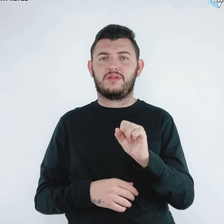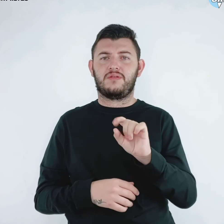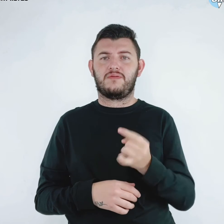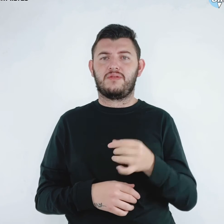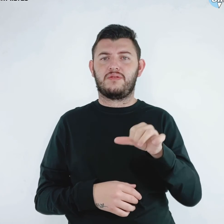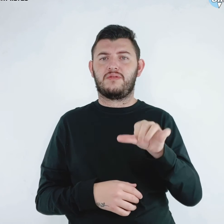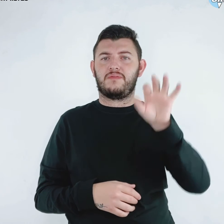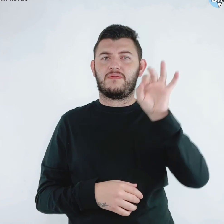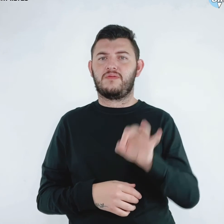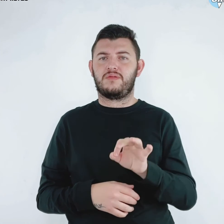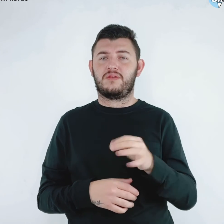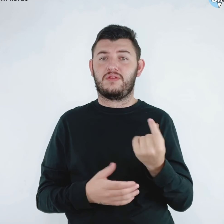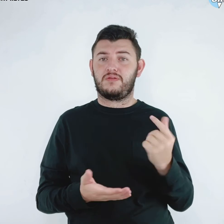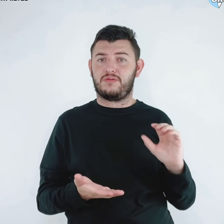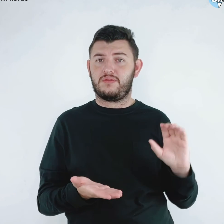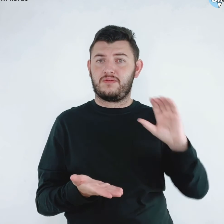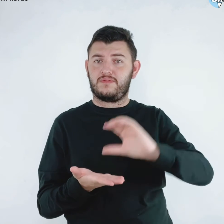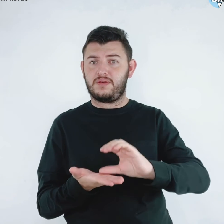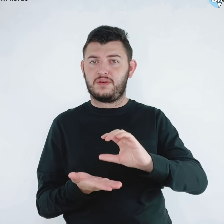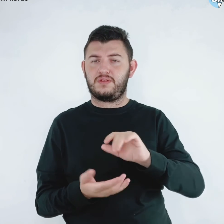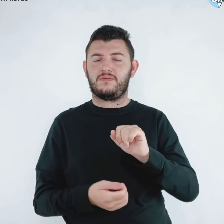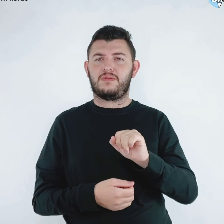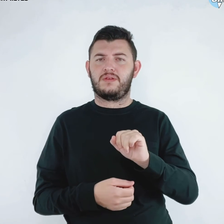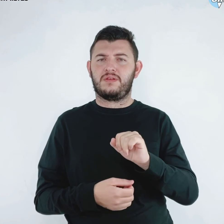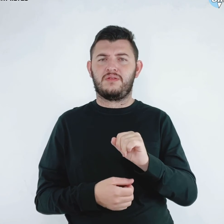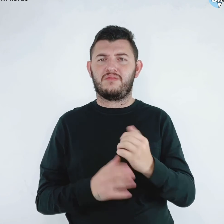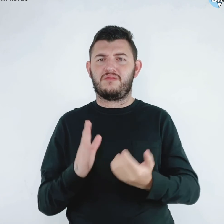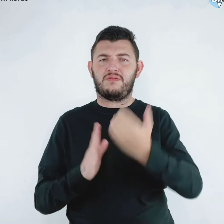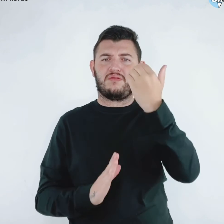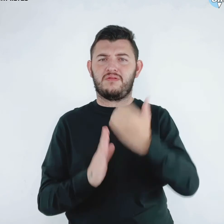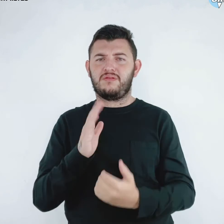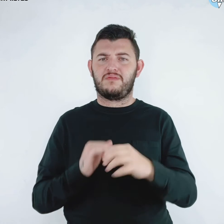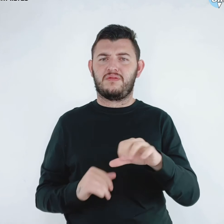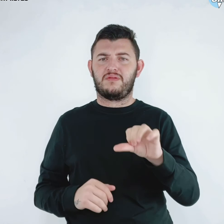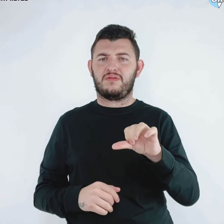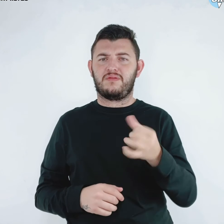38,9%. E os investimentos nessas instituições caíram